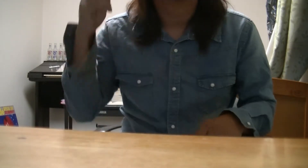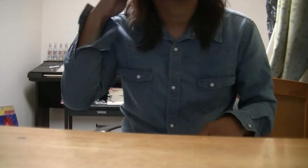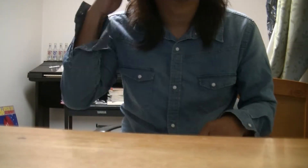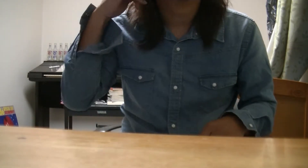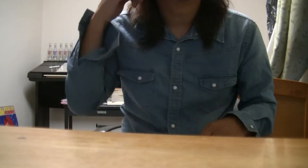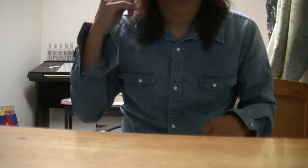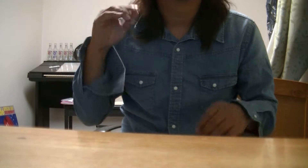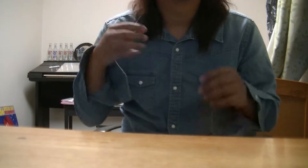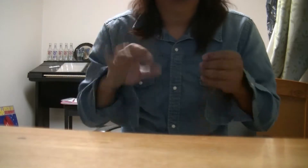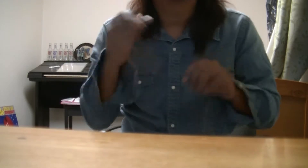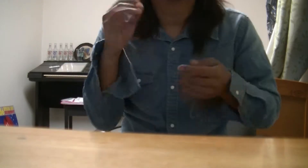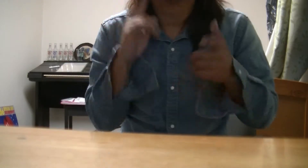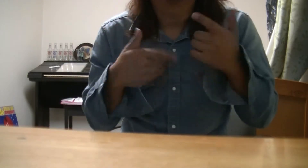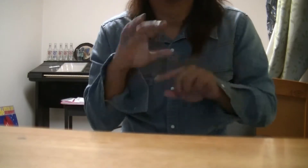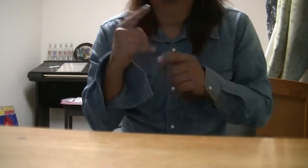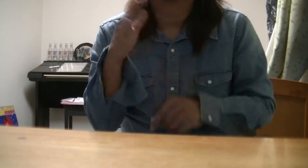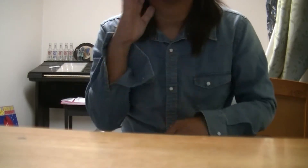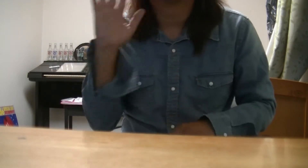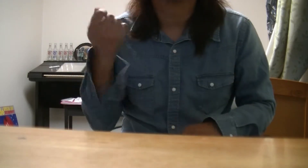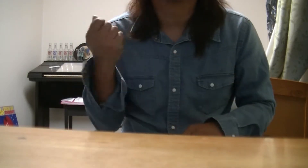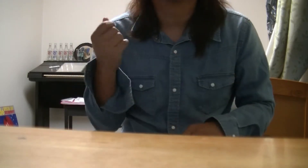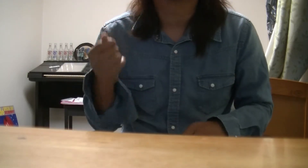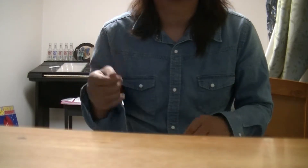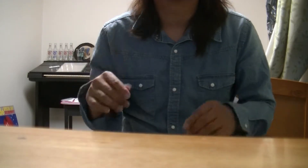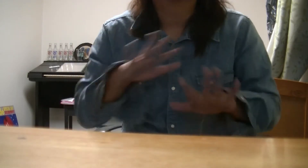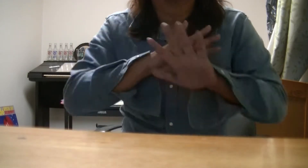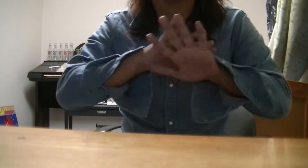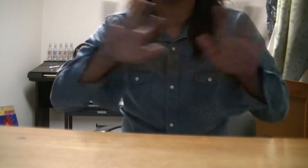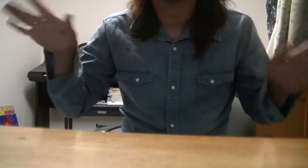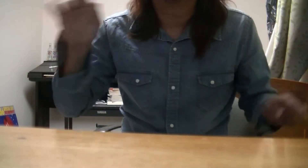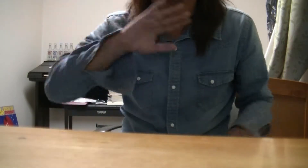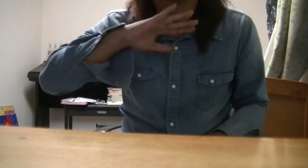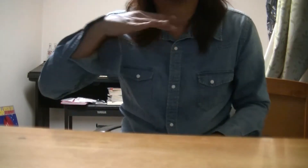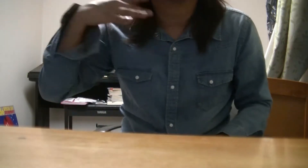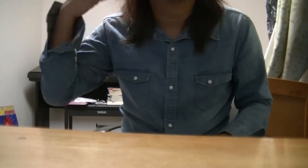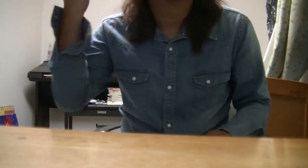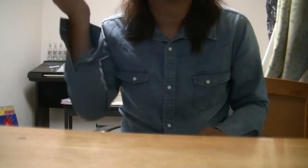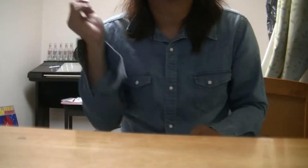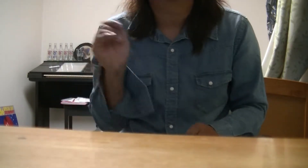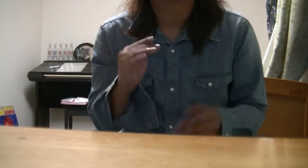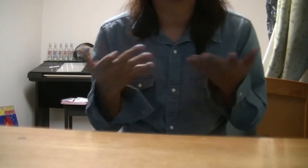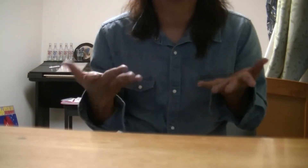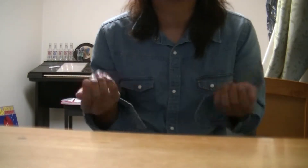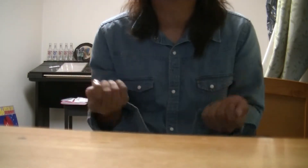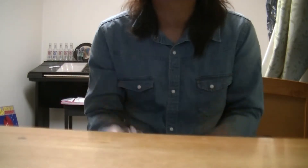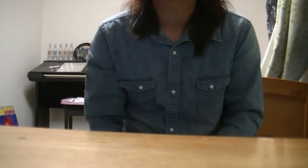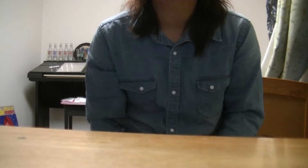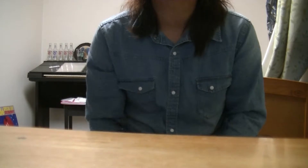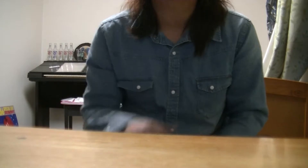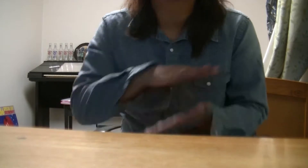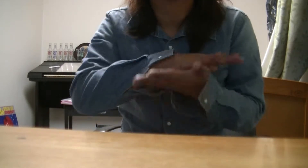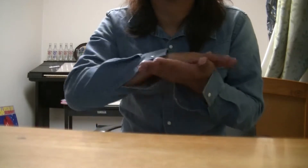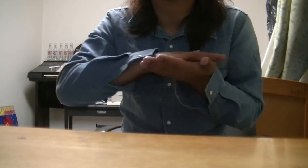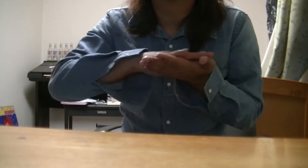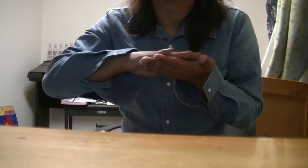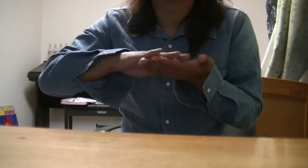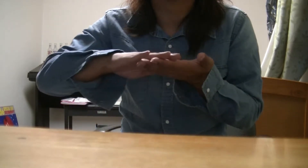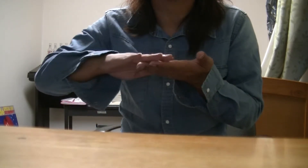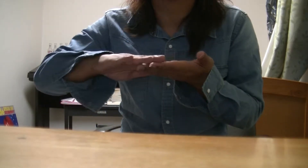にいいも悪いもないの。チャレンジは素晴らしい。チャレンジしてる人って美しいですよ。僕はそ